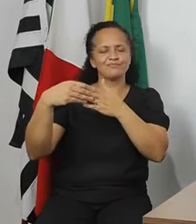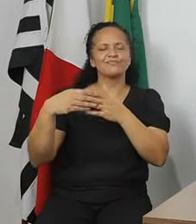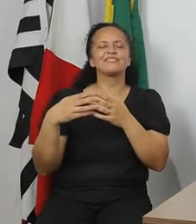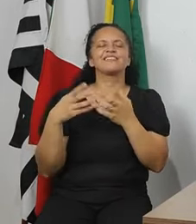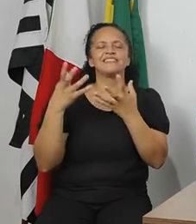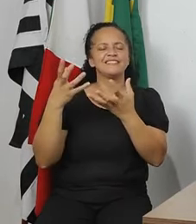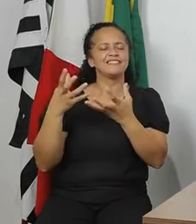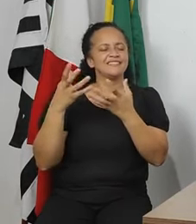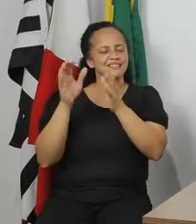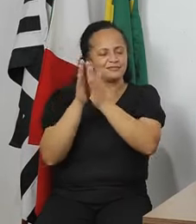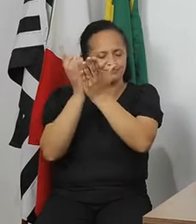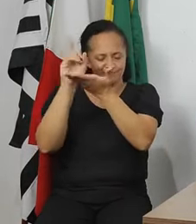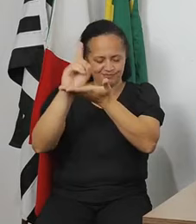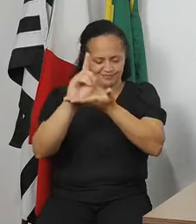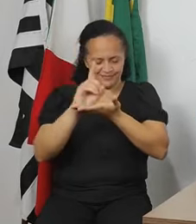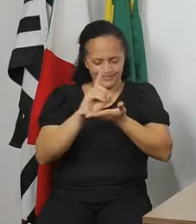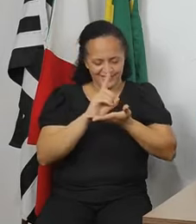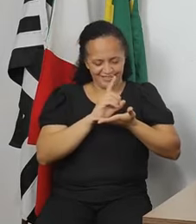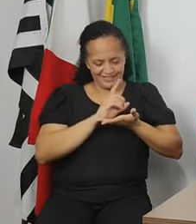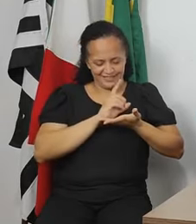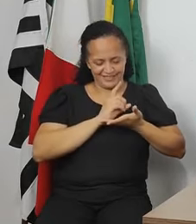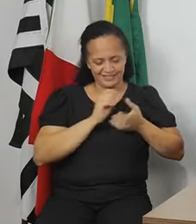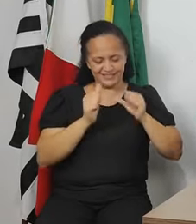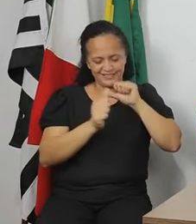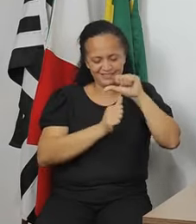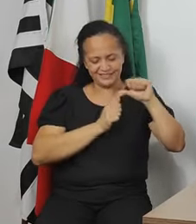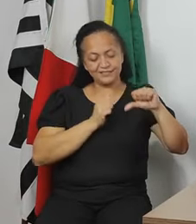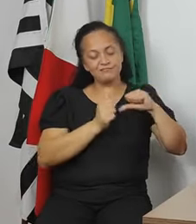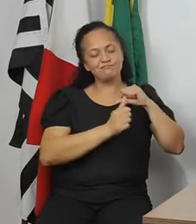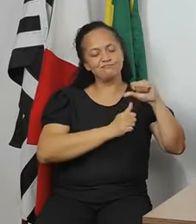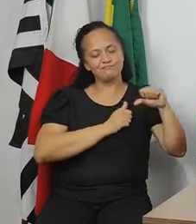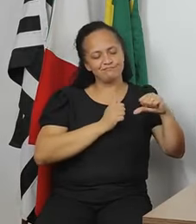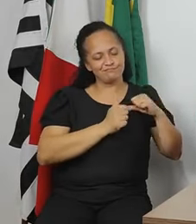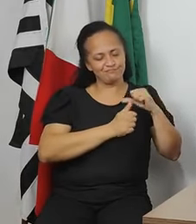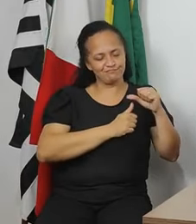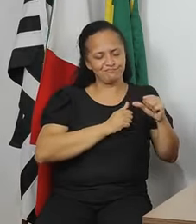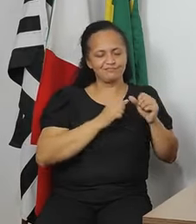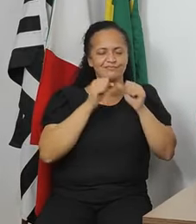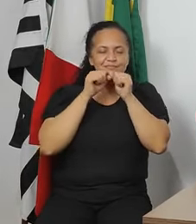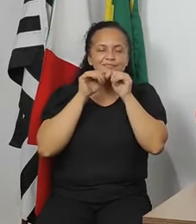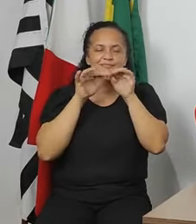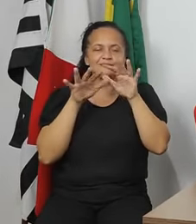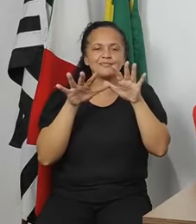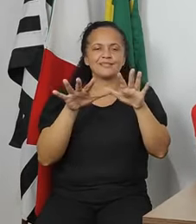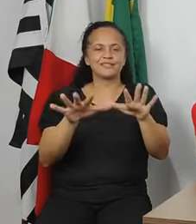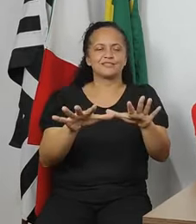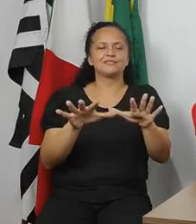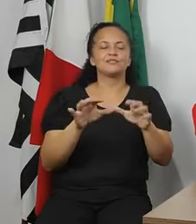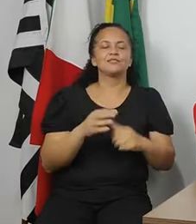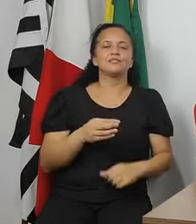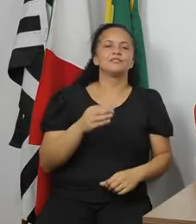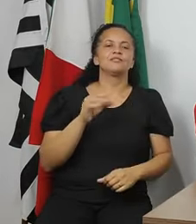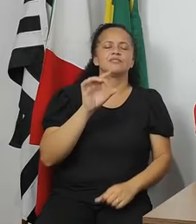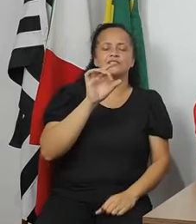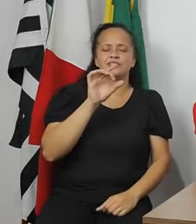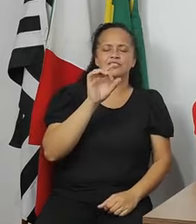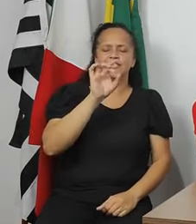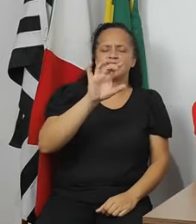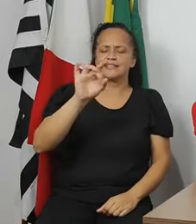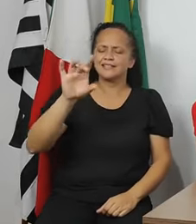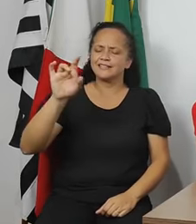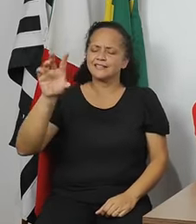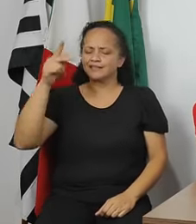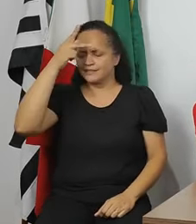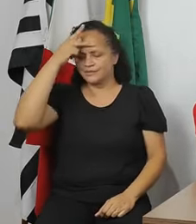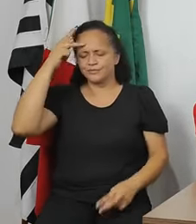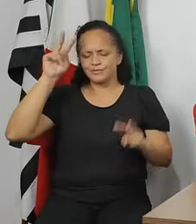recebemos ela no nosso coração, ó Pai, que ela possa dar frutos, ó Deus, que ela possa dar frutos na vida de quem está nos assistindo, Pai, que